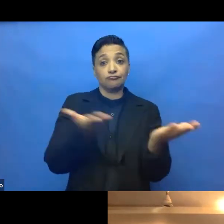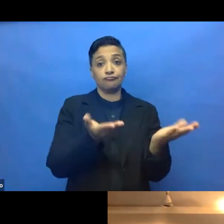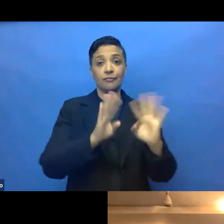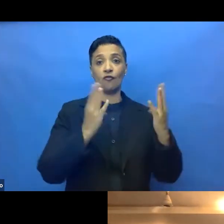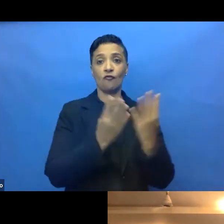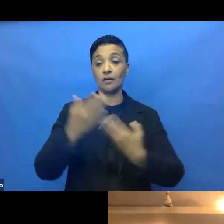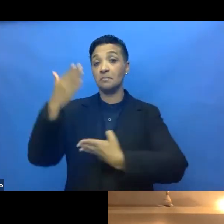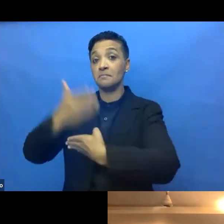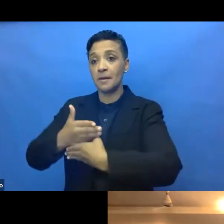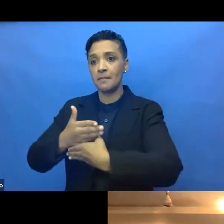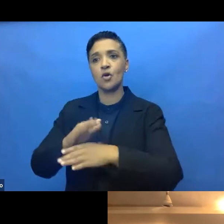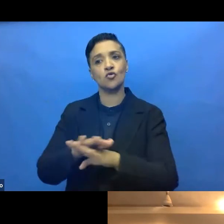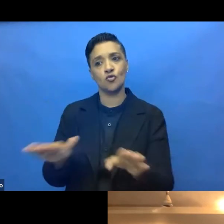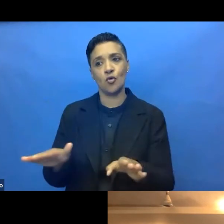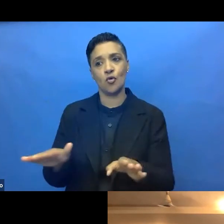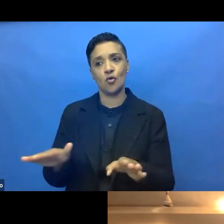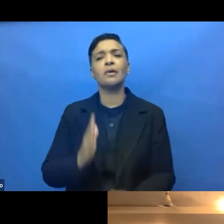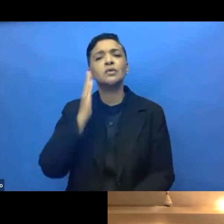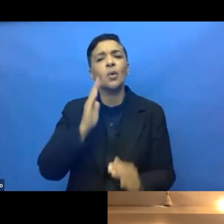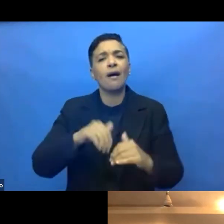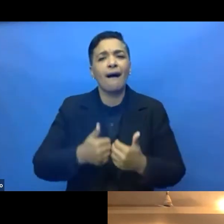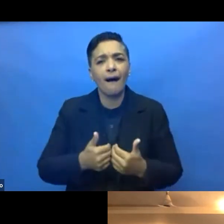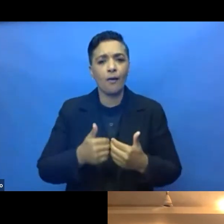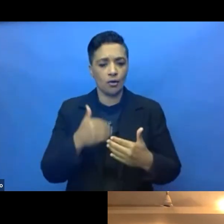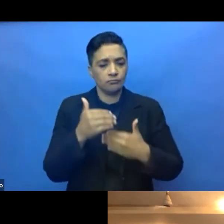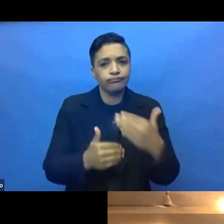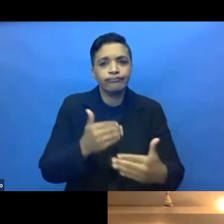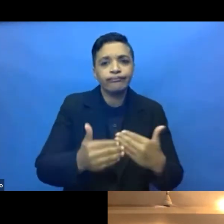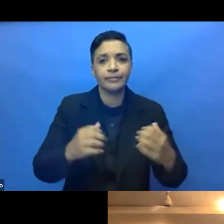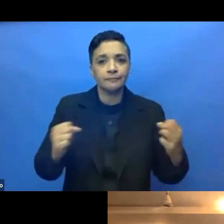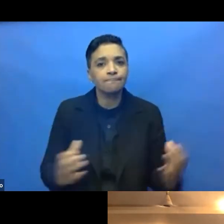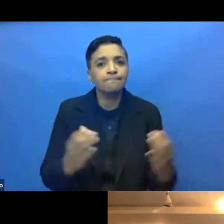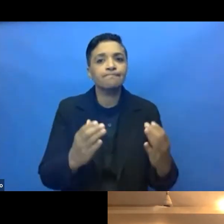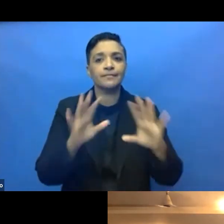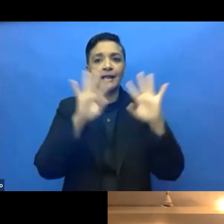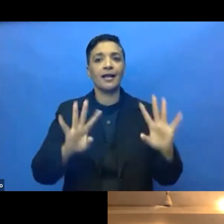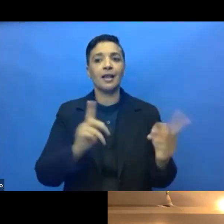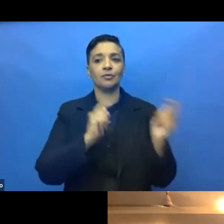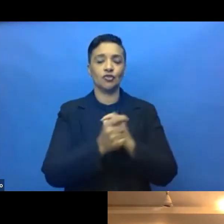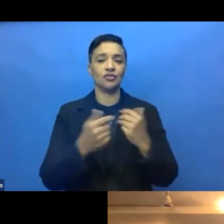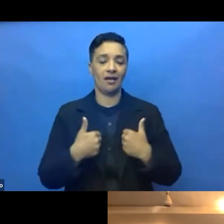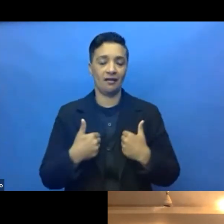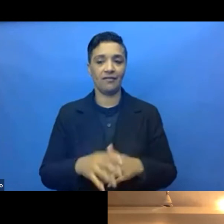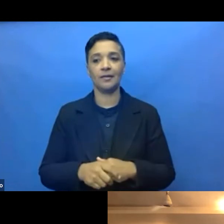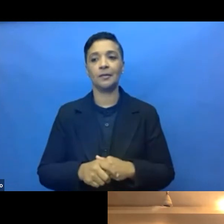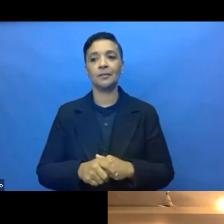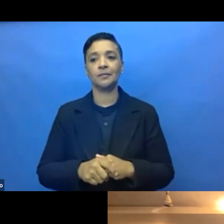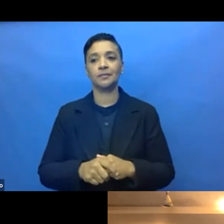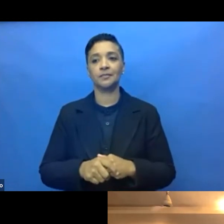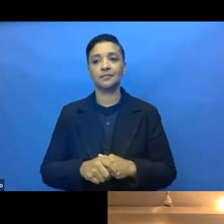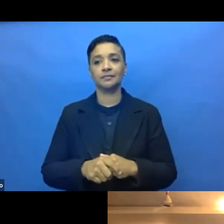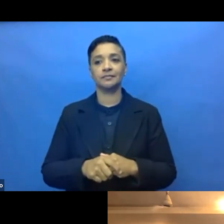participer, qu'on les invite à participer dans les réunions et aux actions,